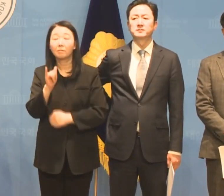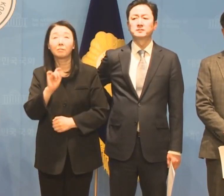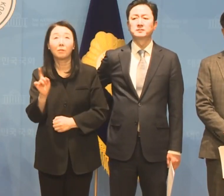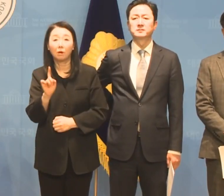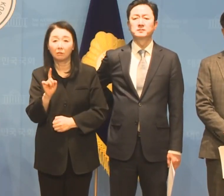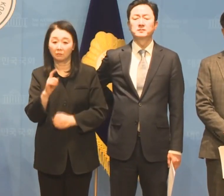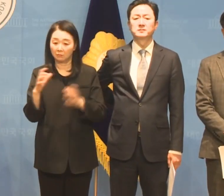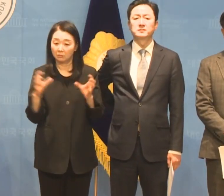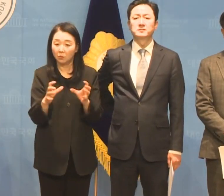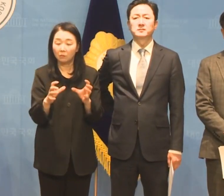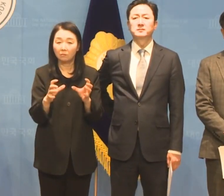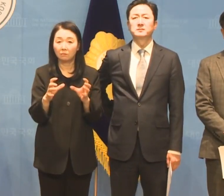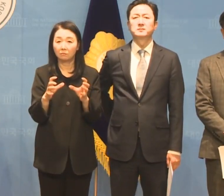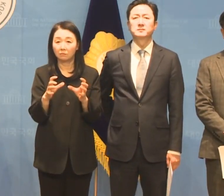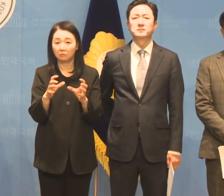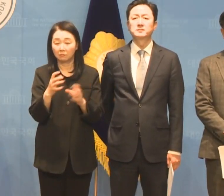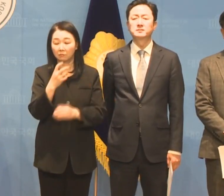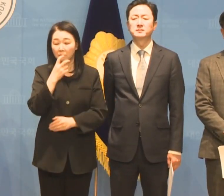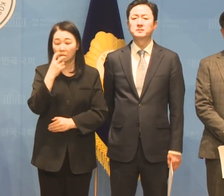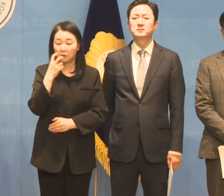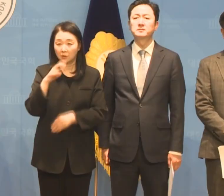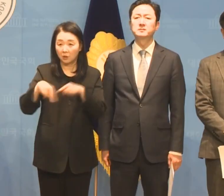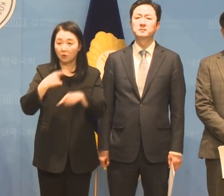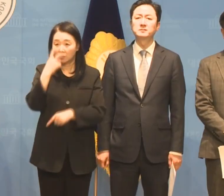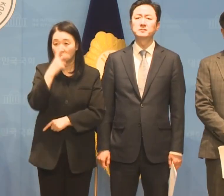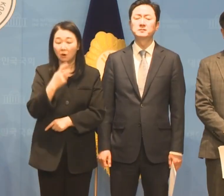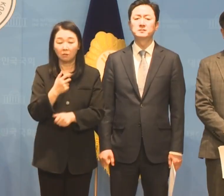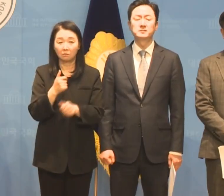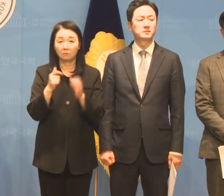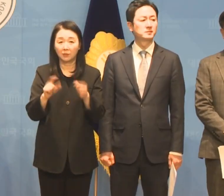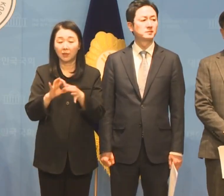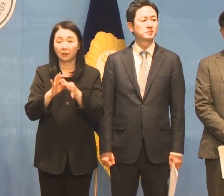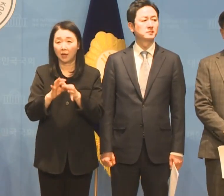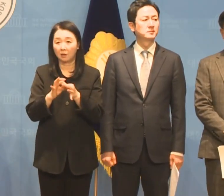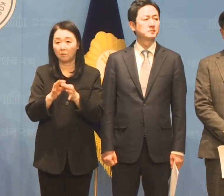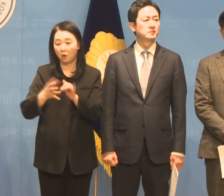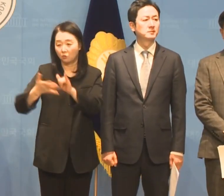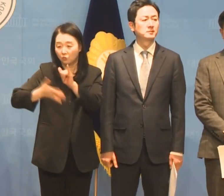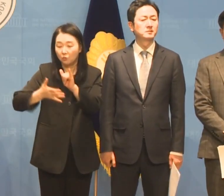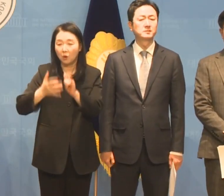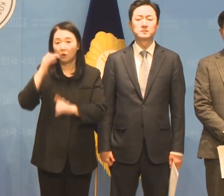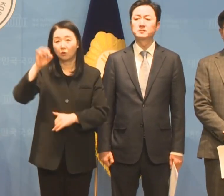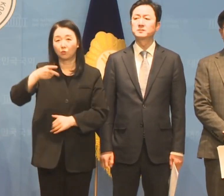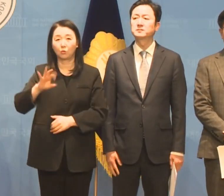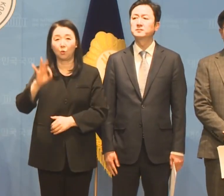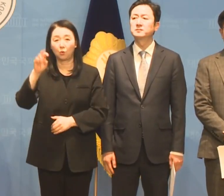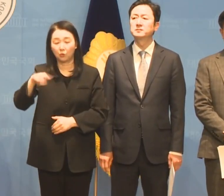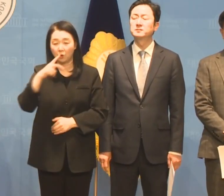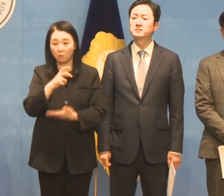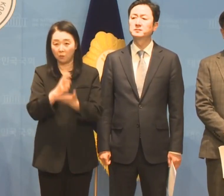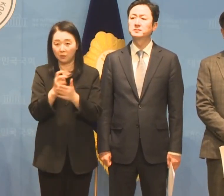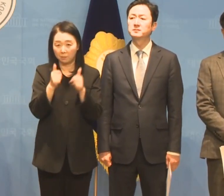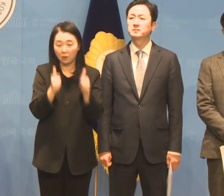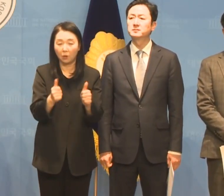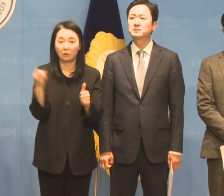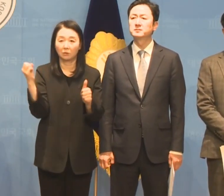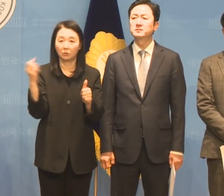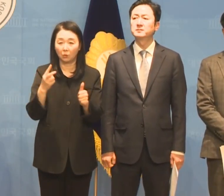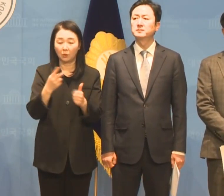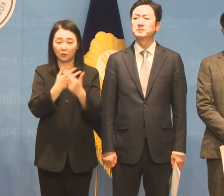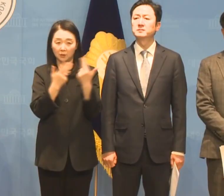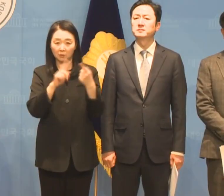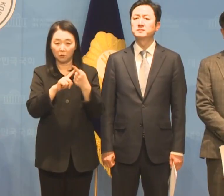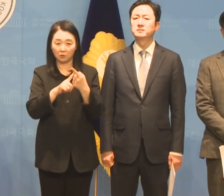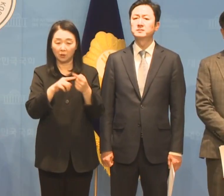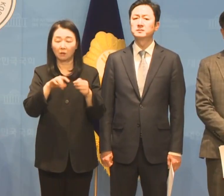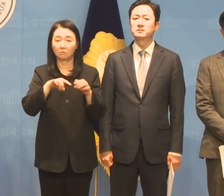오늘 정치검찰의 진술자판기 극우 유튜브 유동규를 헌법재판관 및 이재명 대표에 대한 정통망법